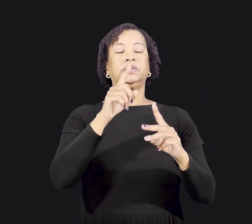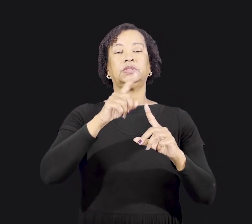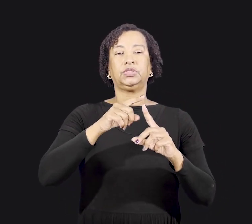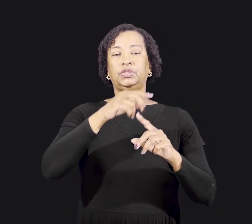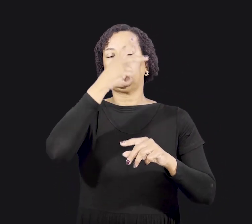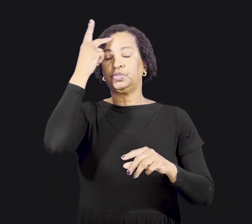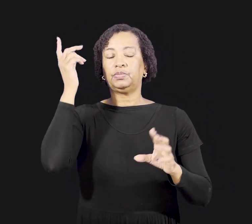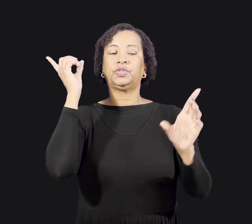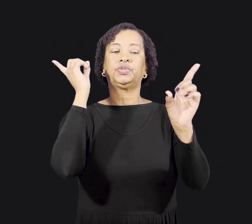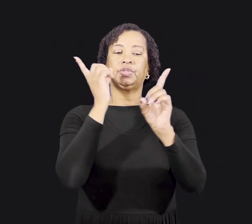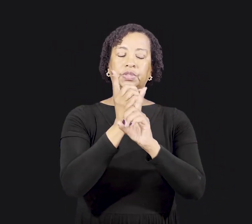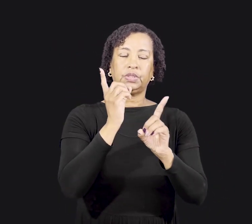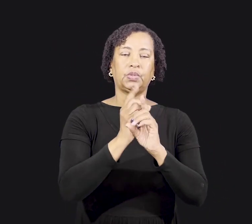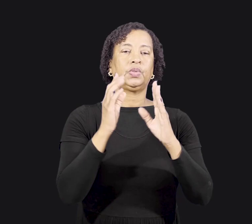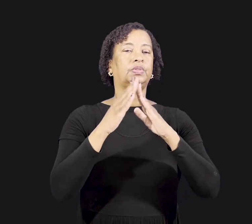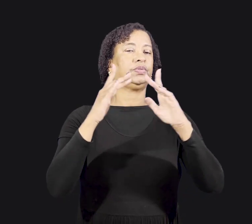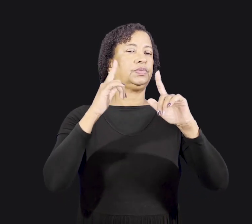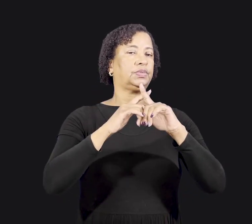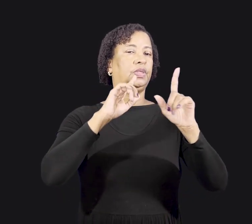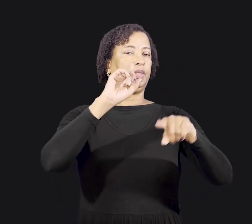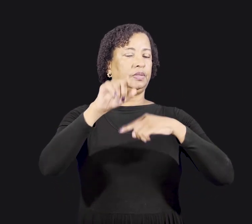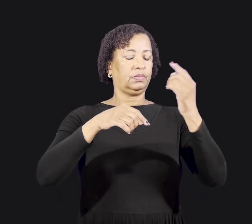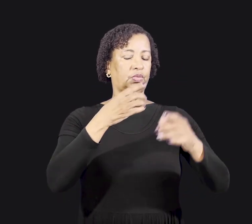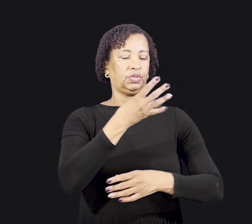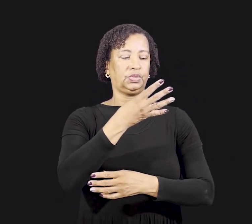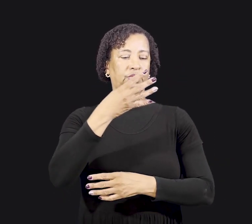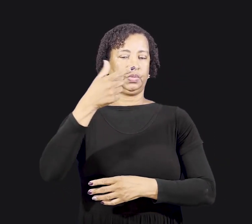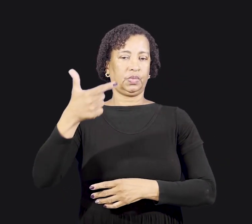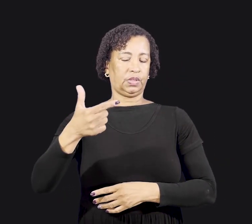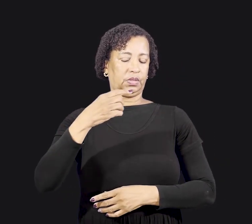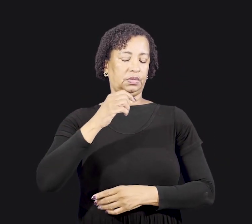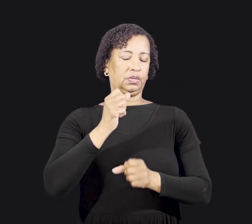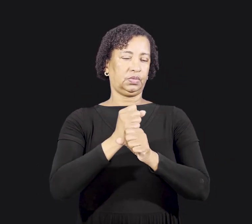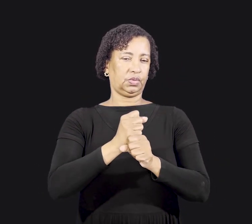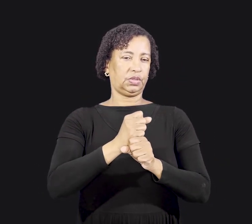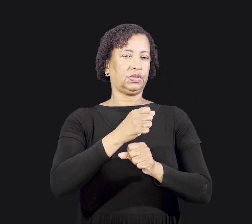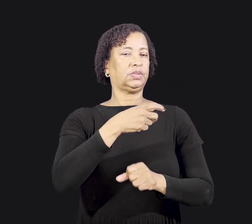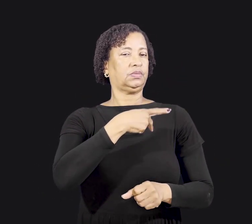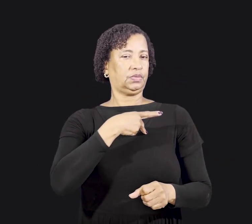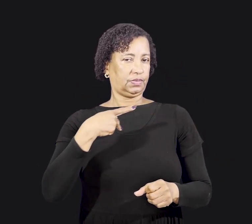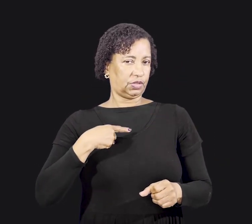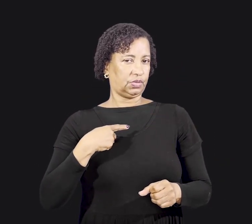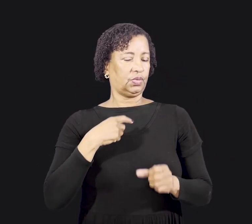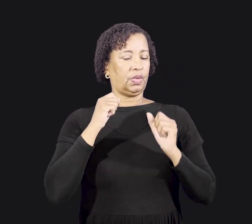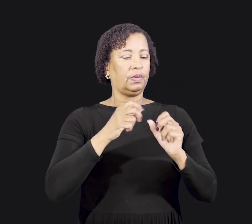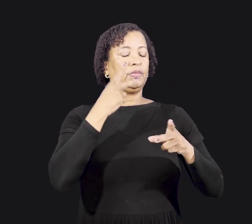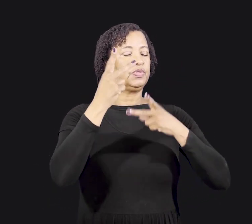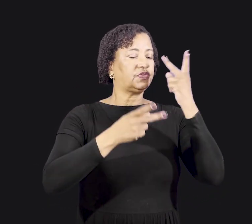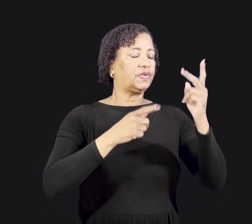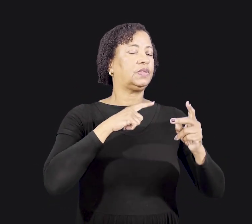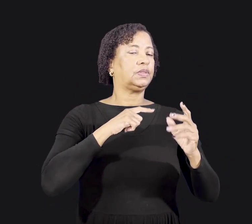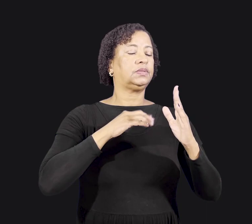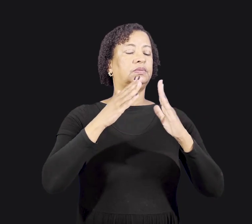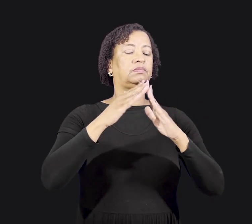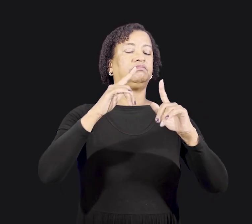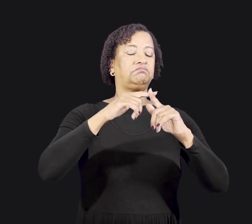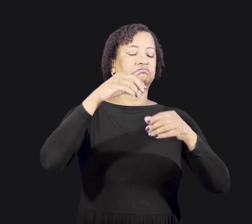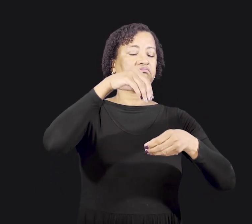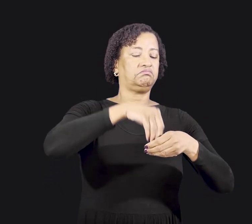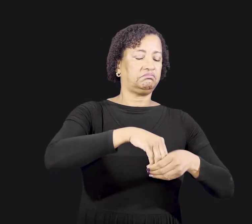igrejas. Depois de 42 anos como pastor, posso dizer que existem pessoas assim na igreja e não podemos dizer quem é o verdadeiro e quem não é.